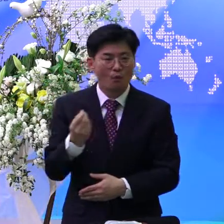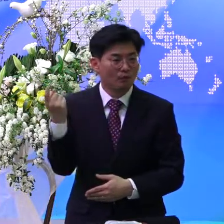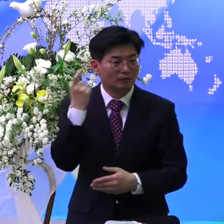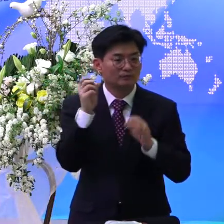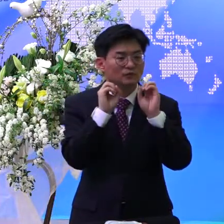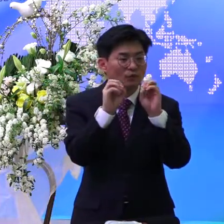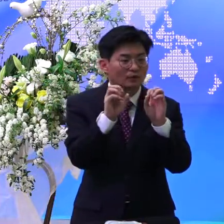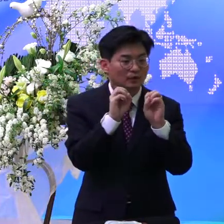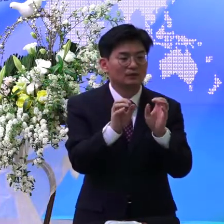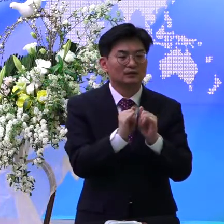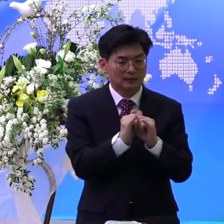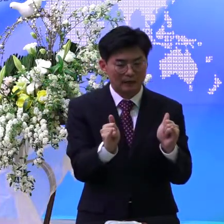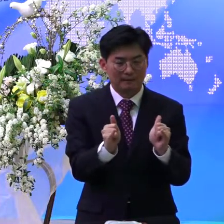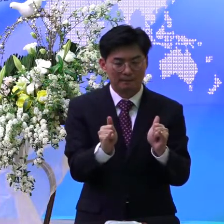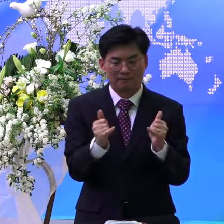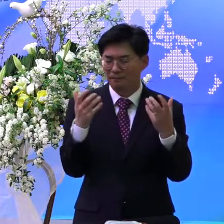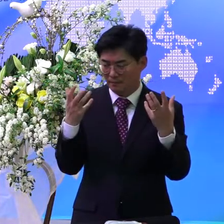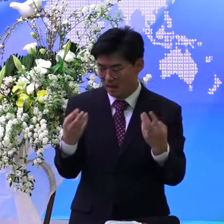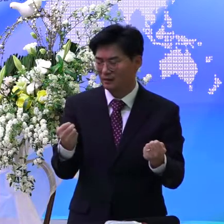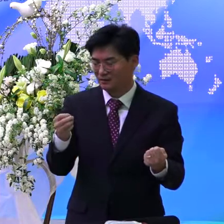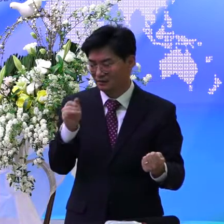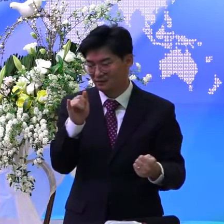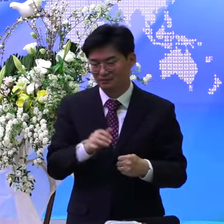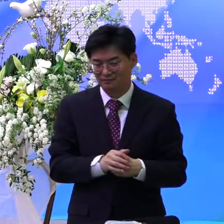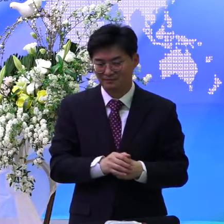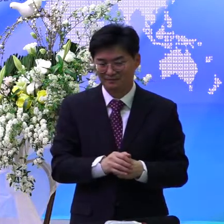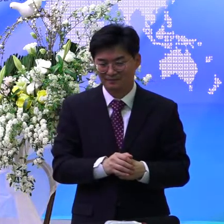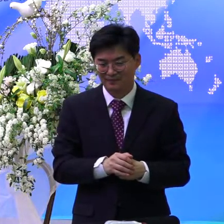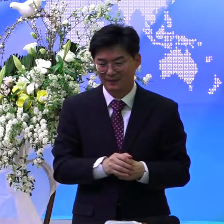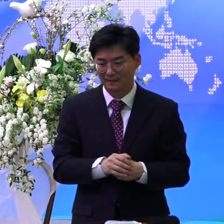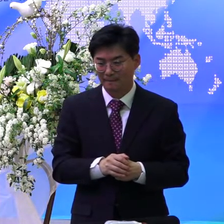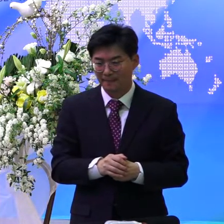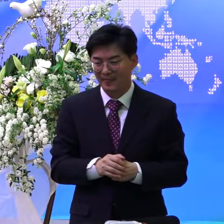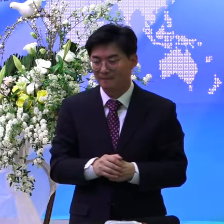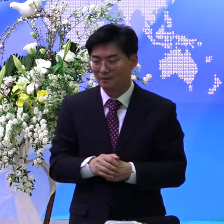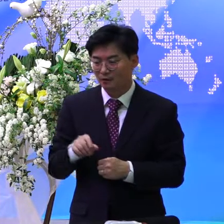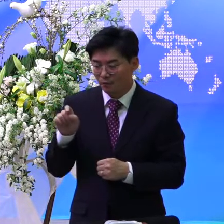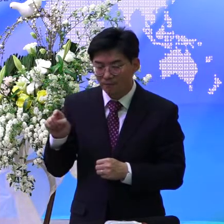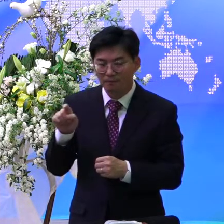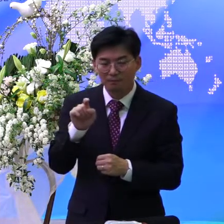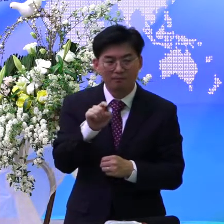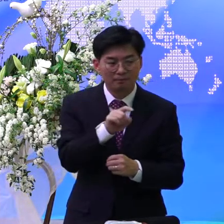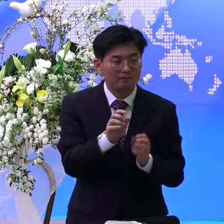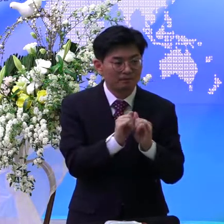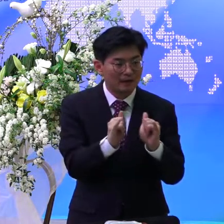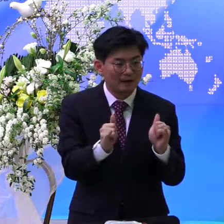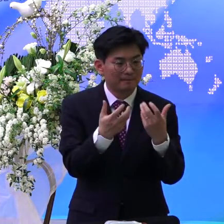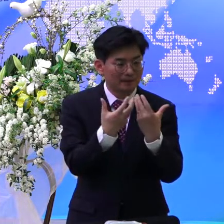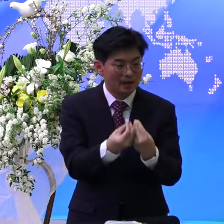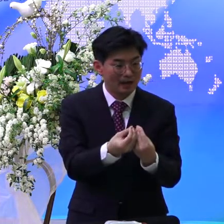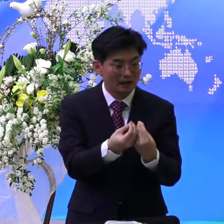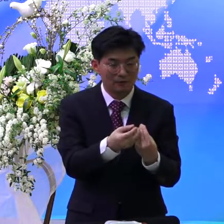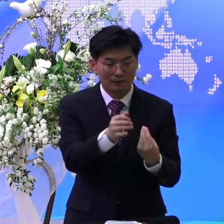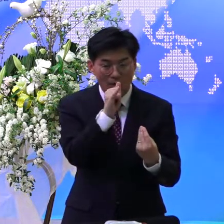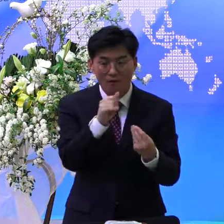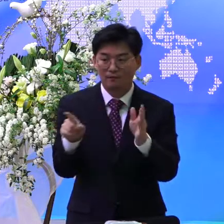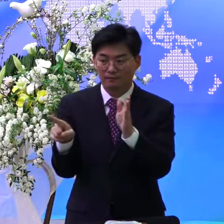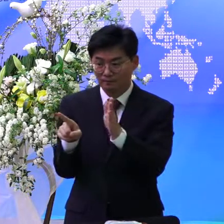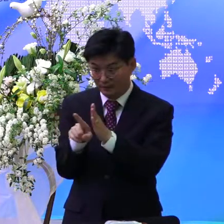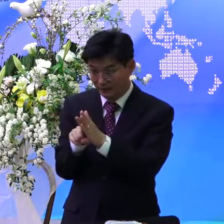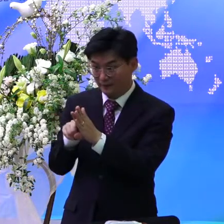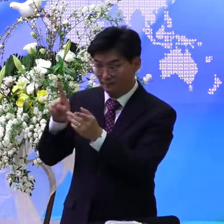하는 사람들이 많이 있습니다. 말씀드린 칙필렛이나 이삭 토스트 외에도 수많은